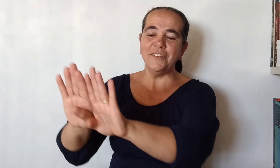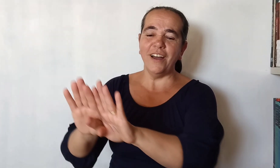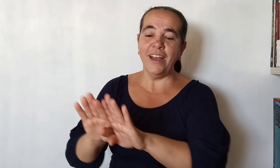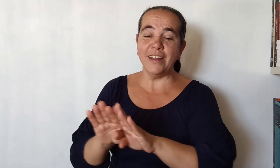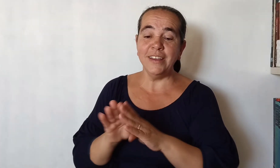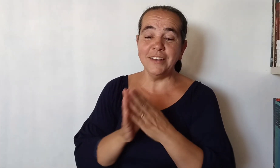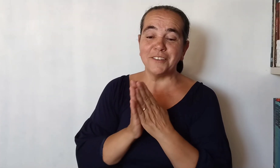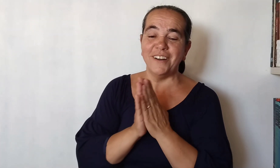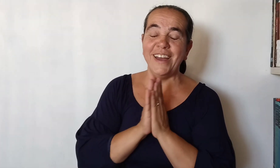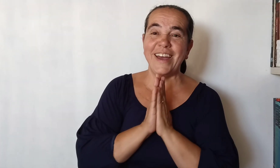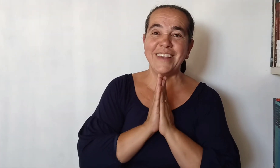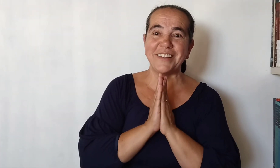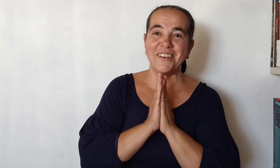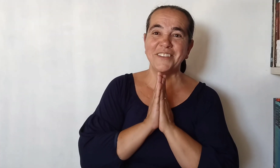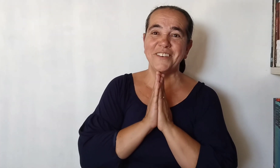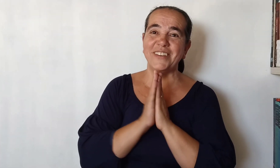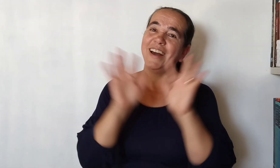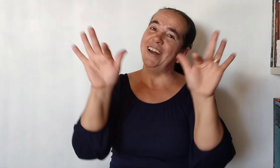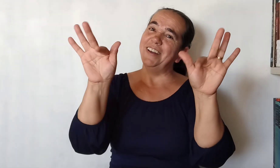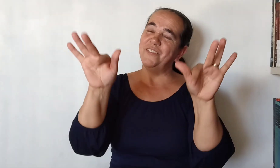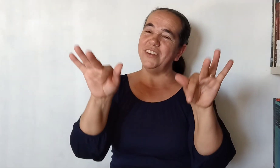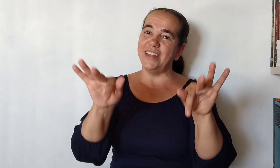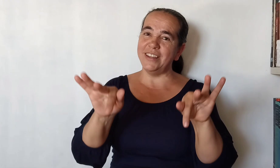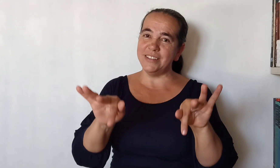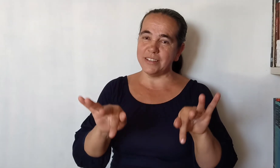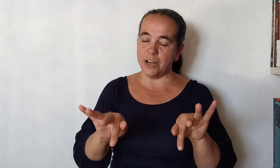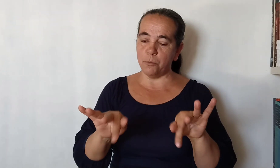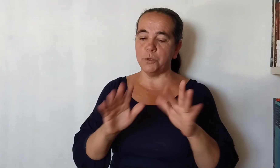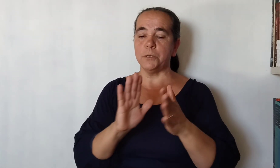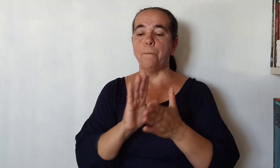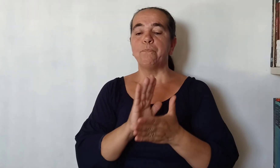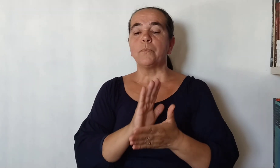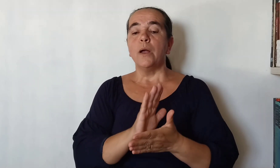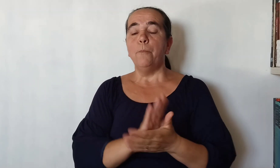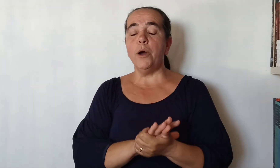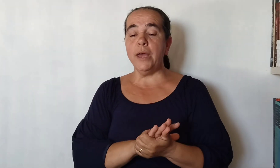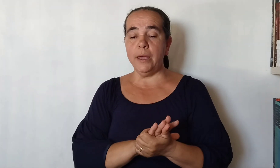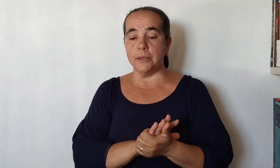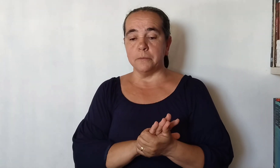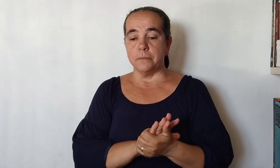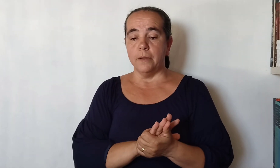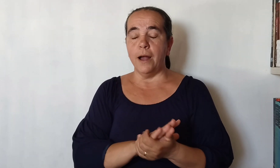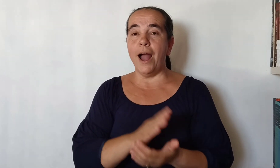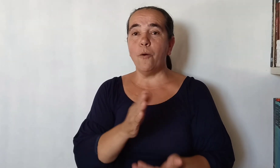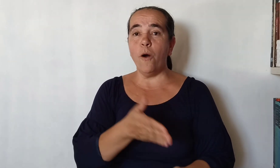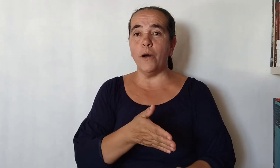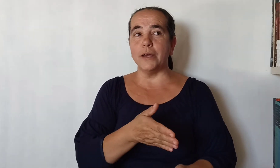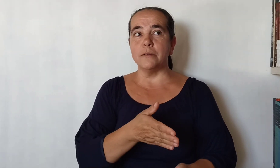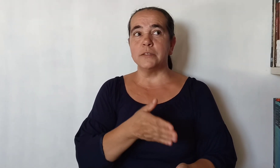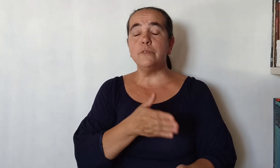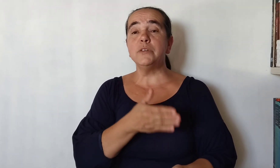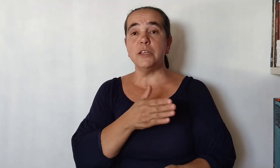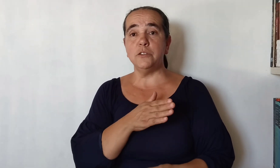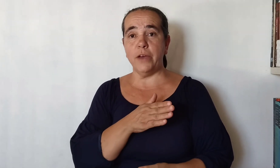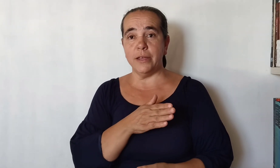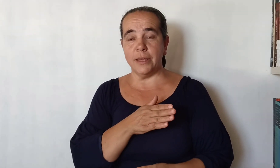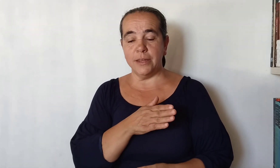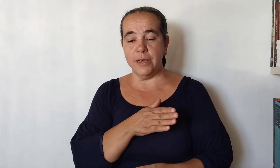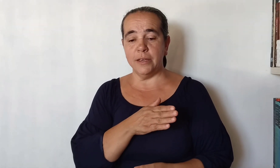Pronto, era isso? Era essa a tua dúvida? Finalizamos. Porém, agora, se você tiver